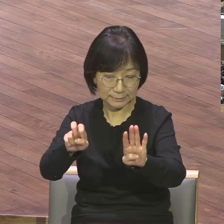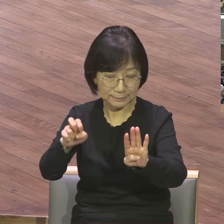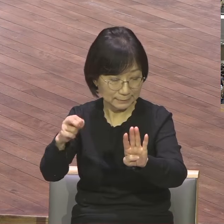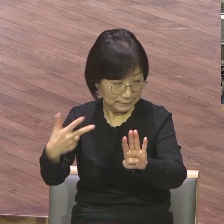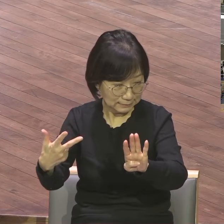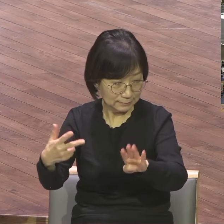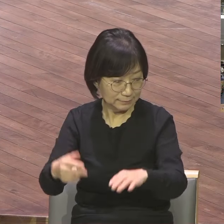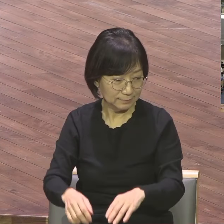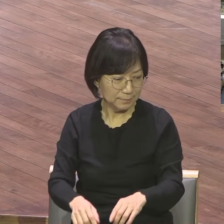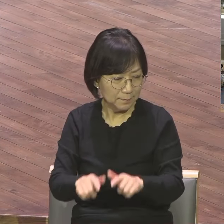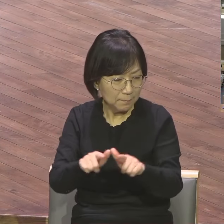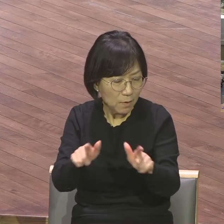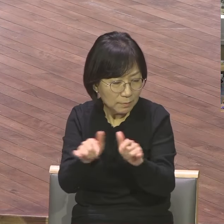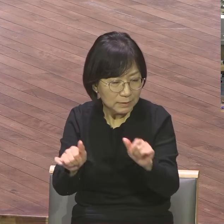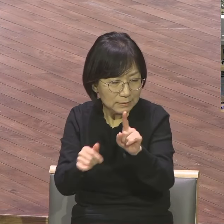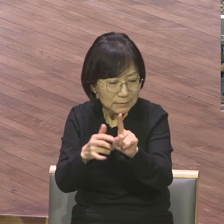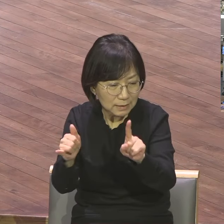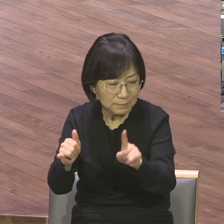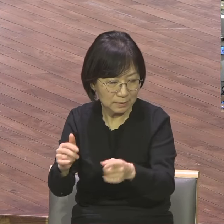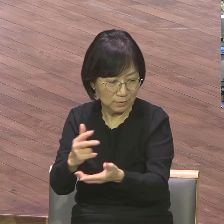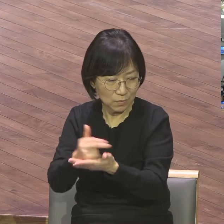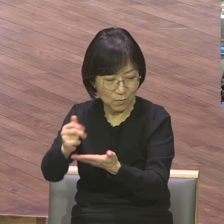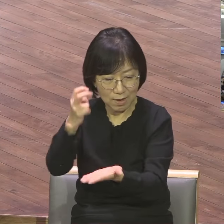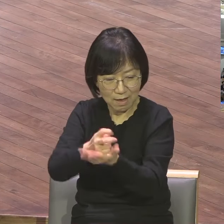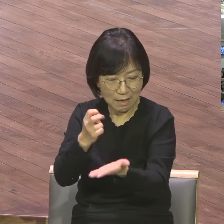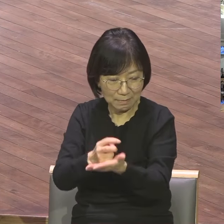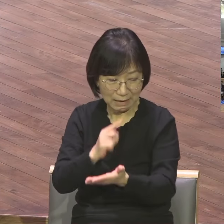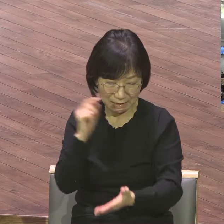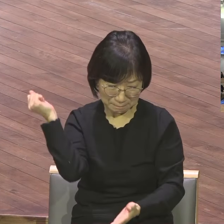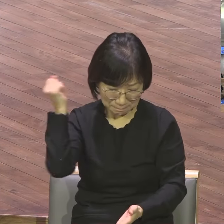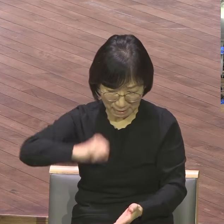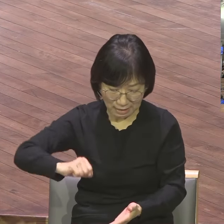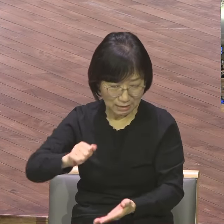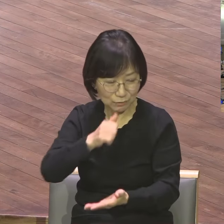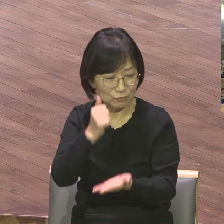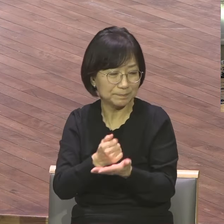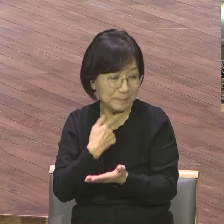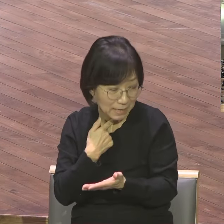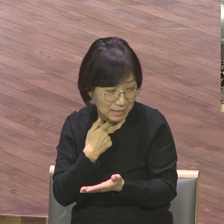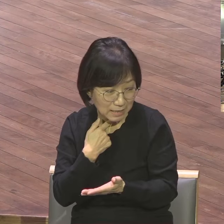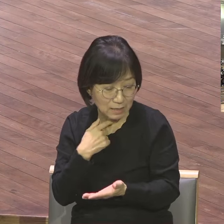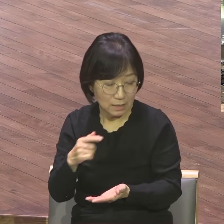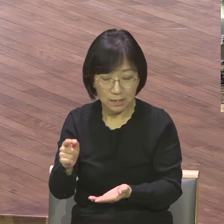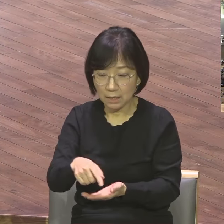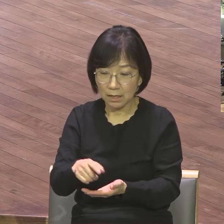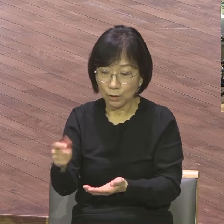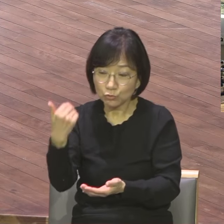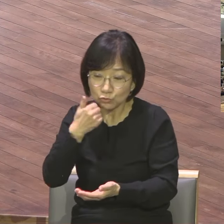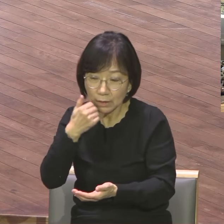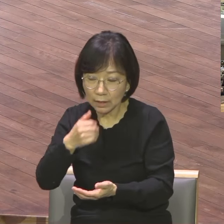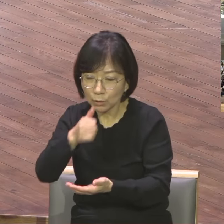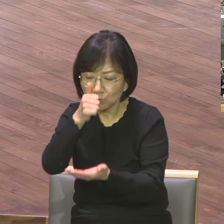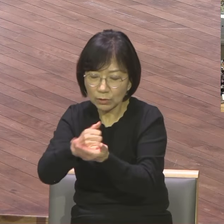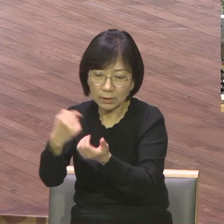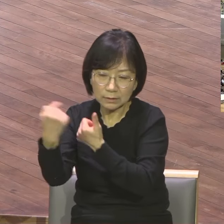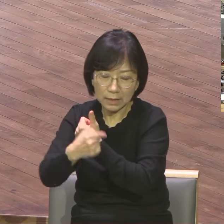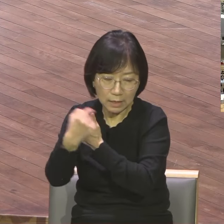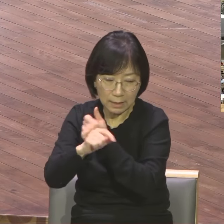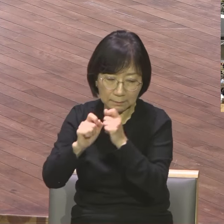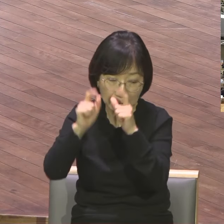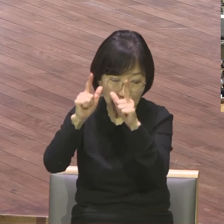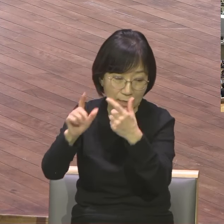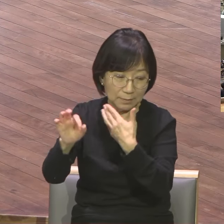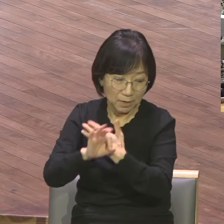여호와의 계명 중 하나라도 부지 중에 범하여 허물이 있었는데 그가 범한 죄를 누가 그에게 깨우쳐주면 그는